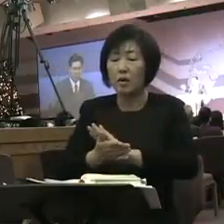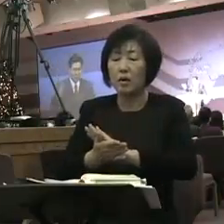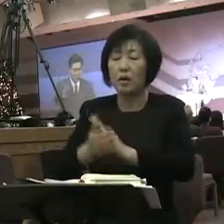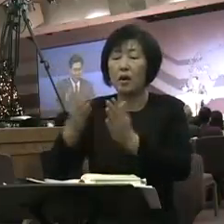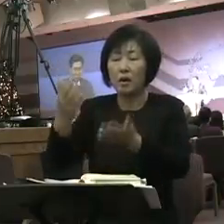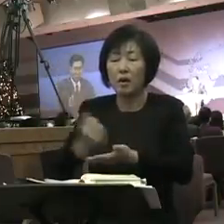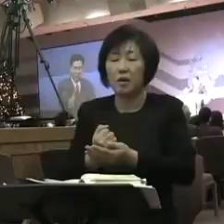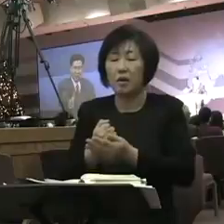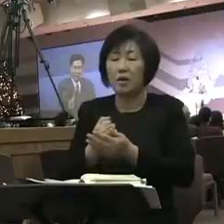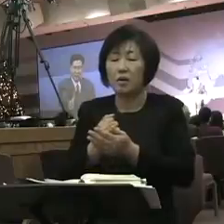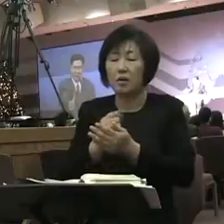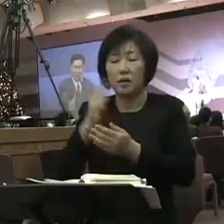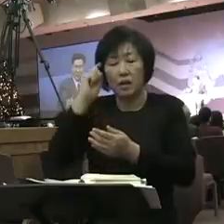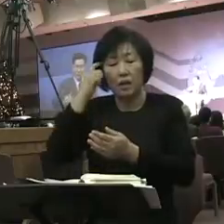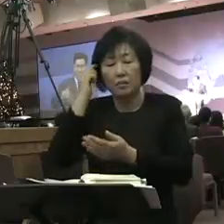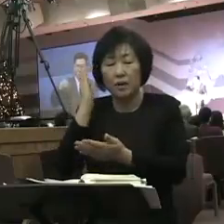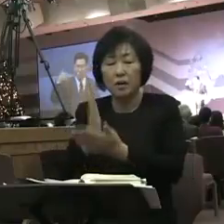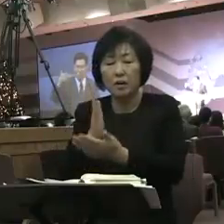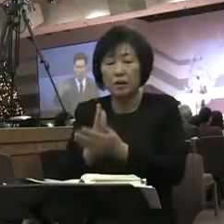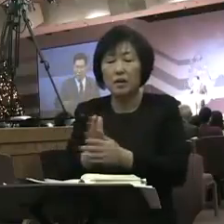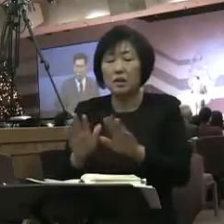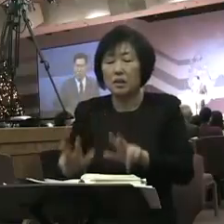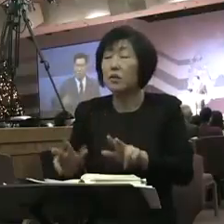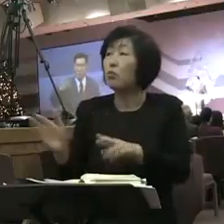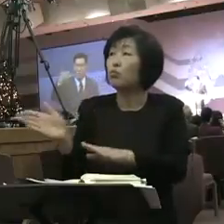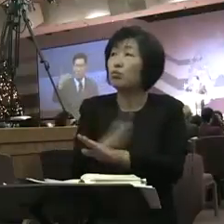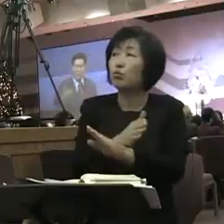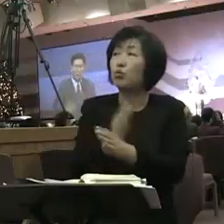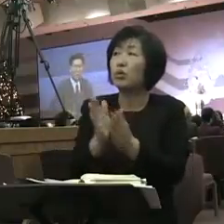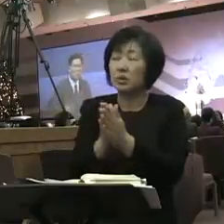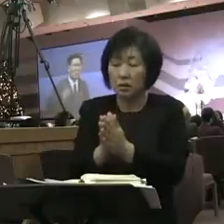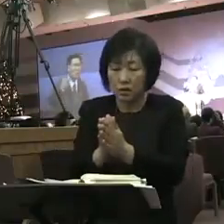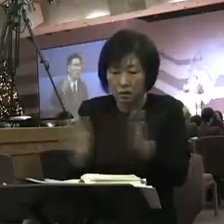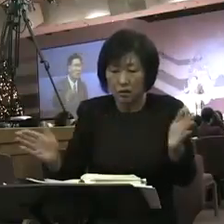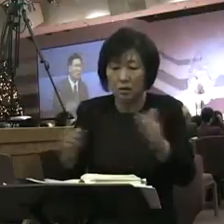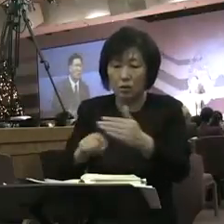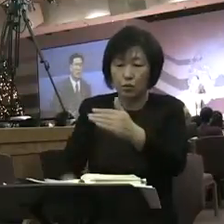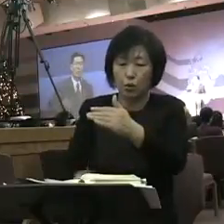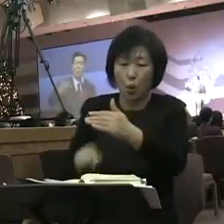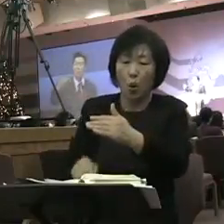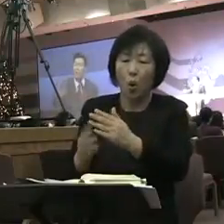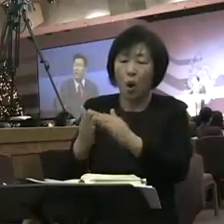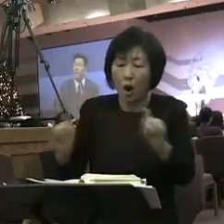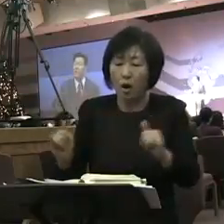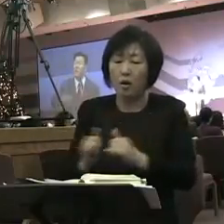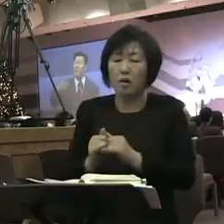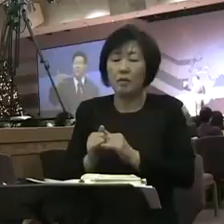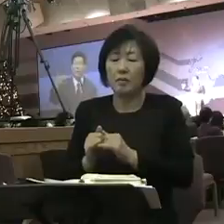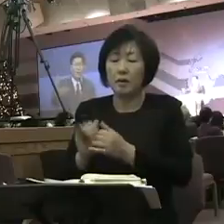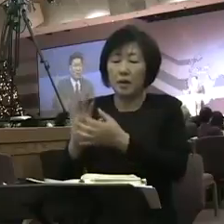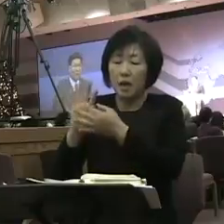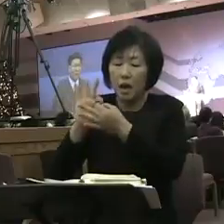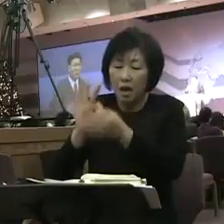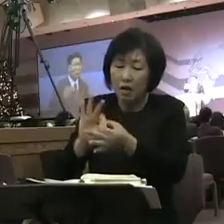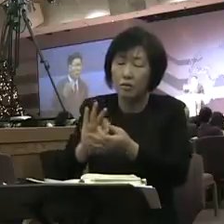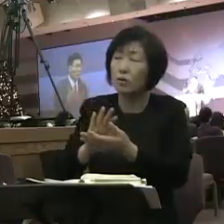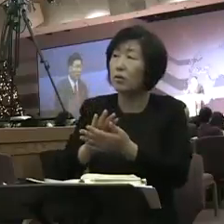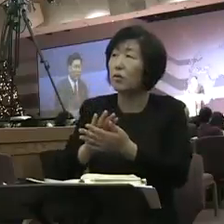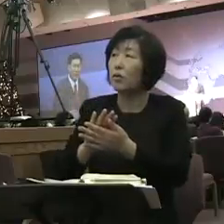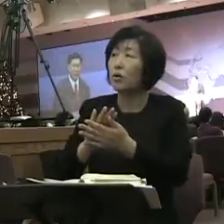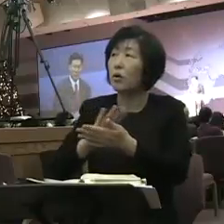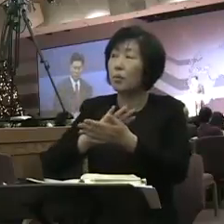이제 여러분들 시작입니다. 정말 우리의 속사람을 계속적으로 훈련을 통해서 변화시켜가는 그러한